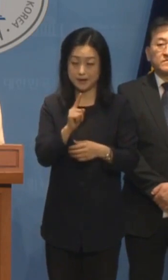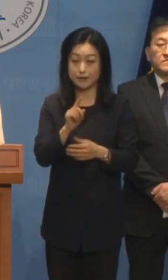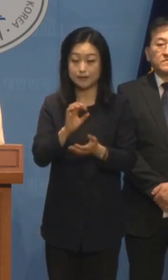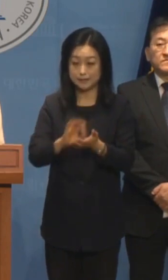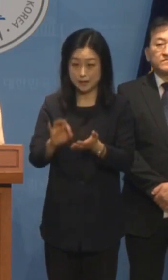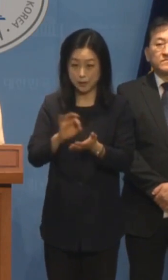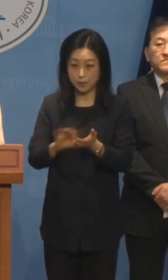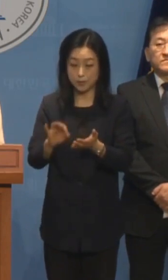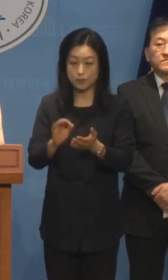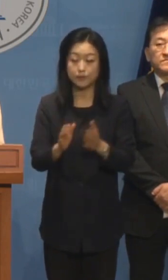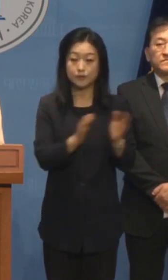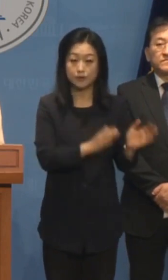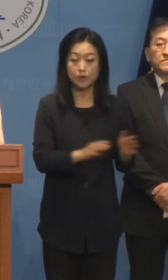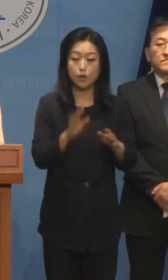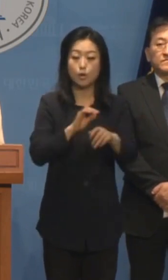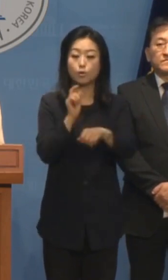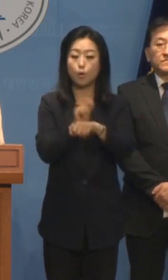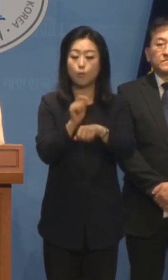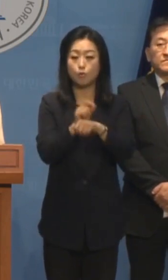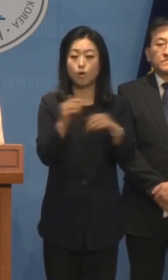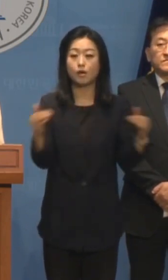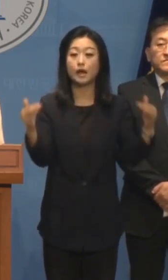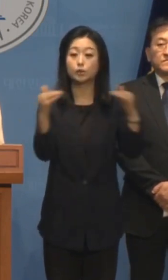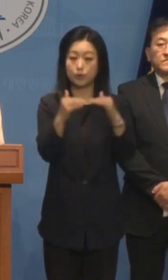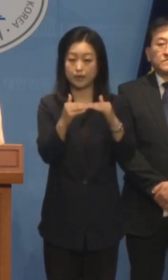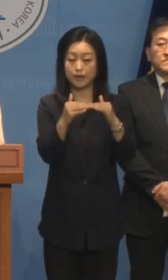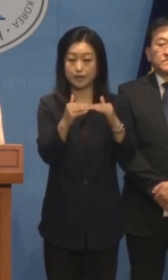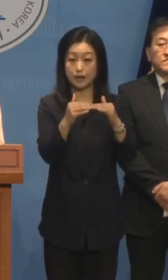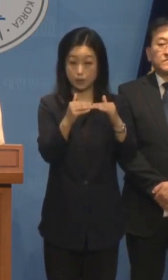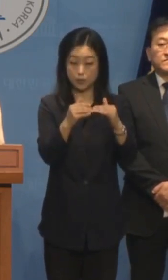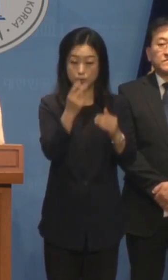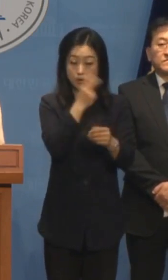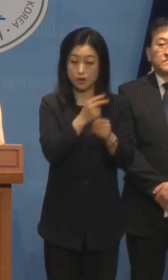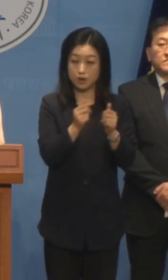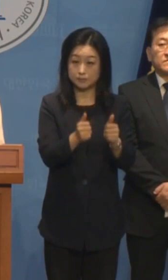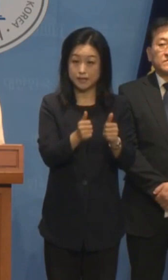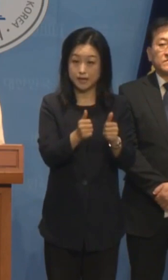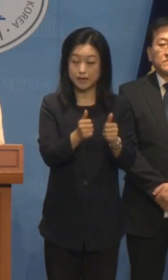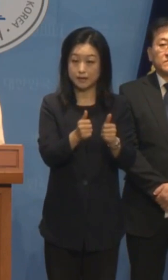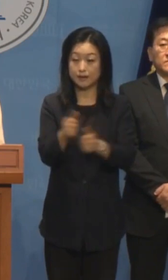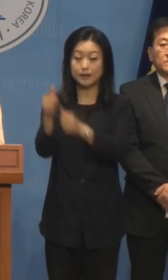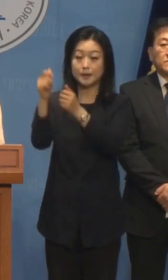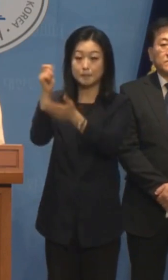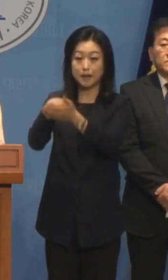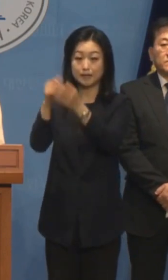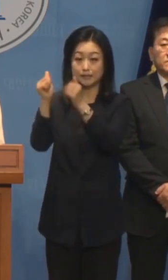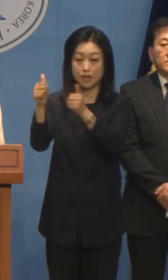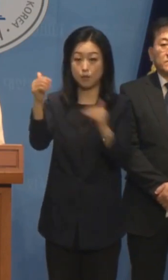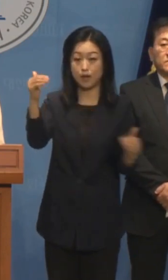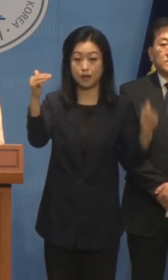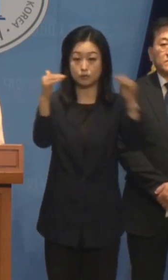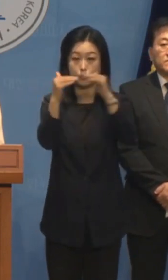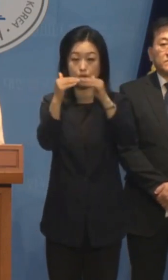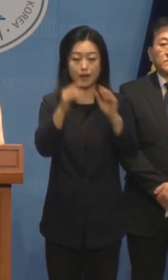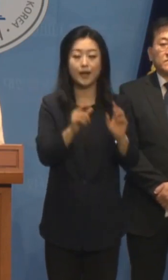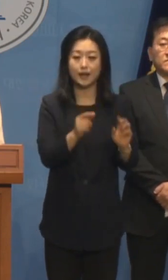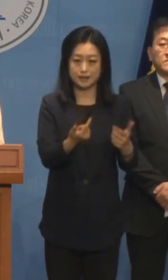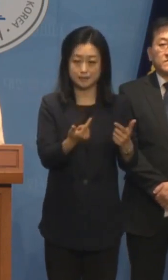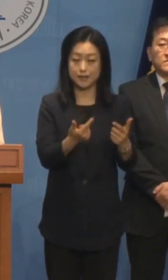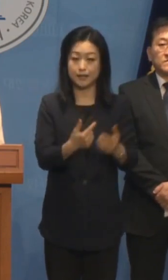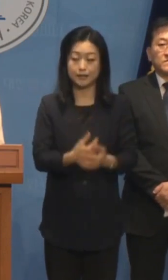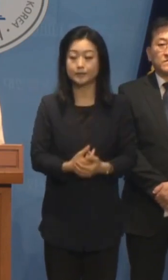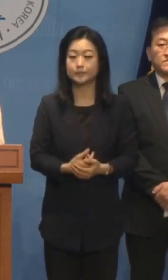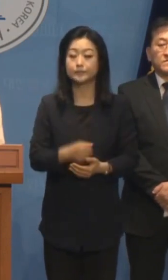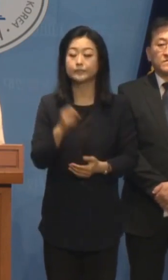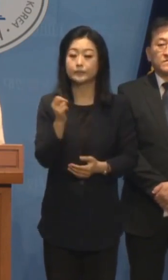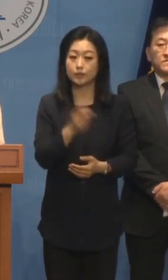행정부 소속 공무원과 동일하게 하고 검사는 법관과 동격이 아님을 분명히 합니다.